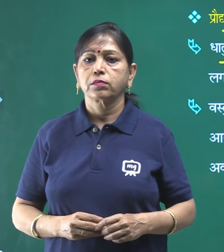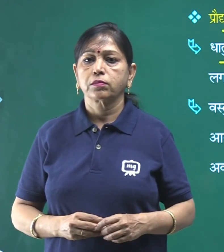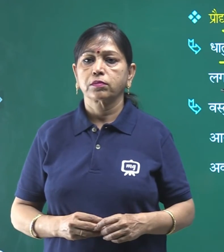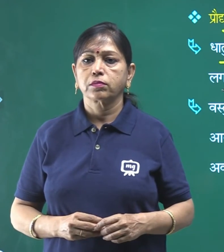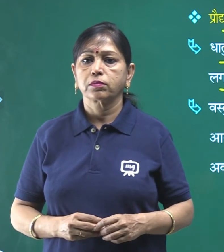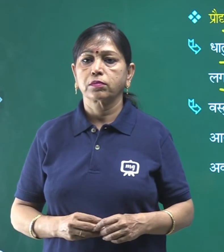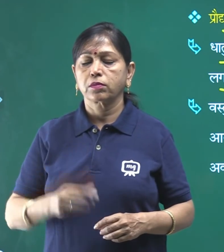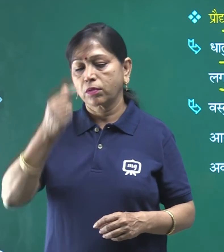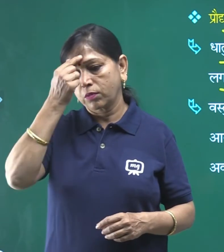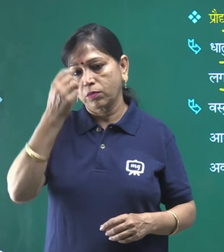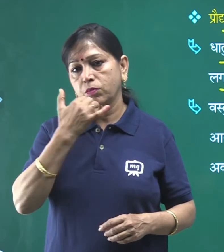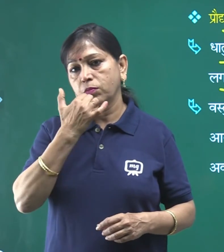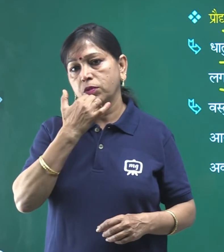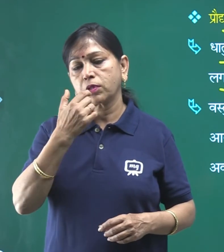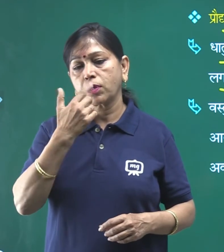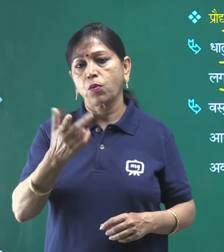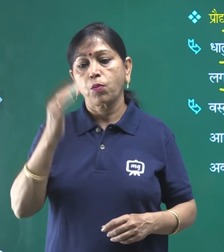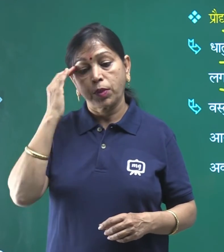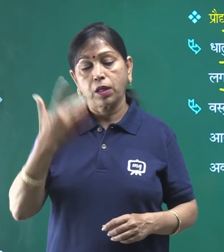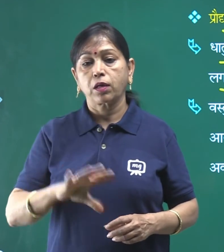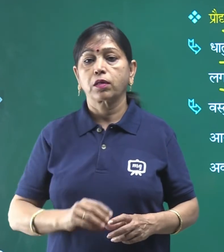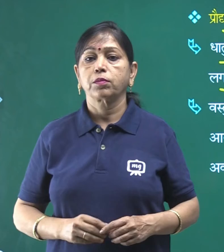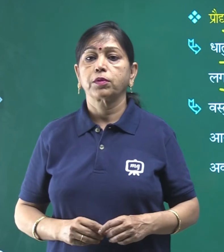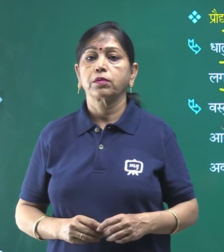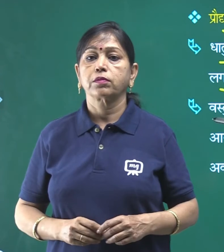दोषों का पता लगाने में,